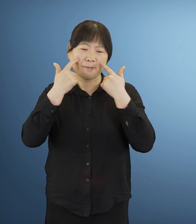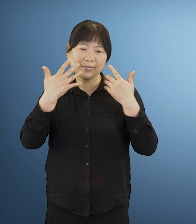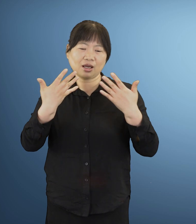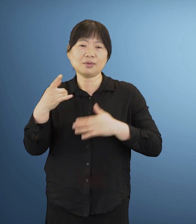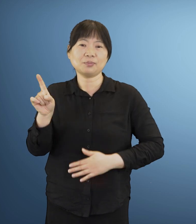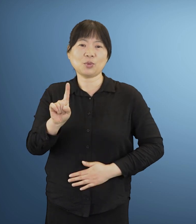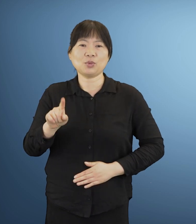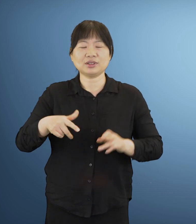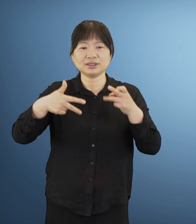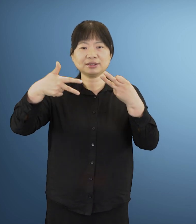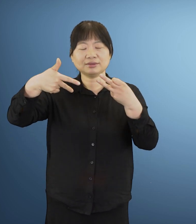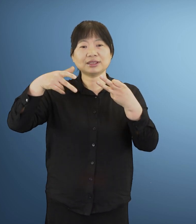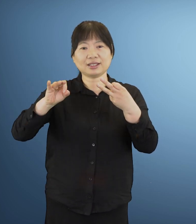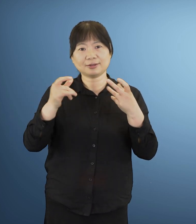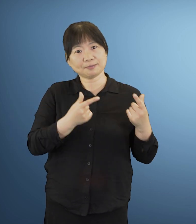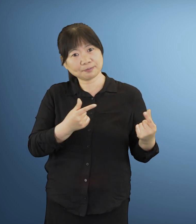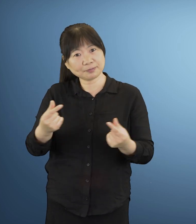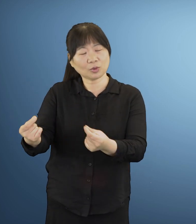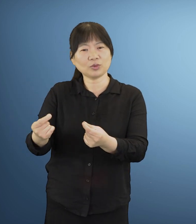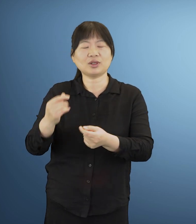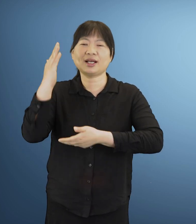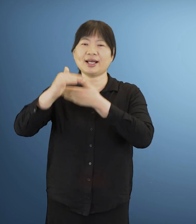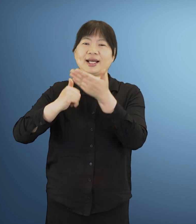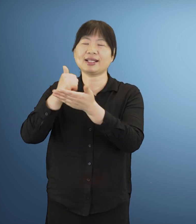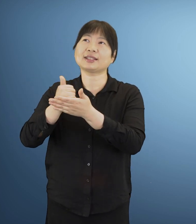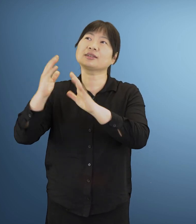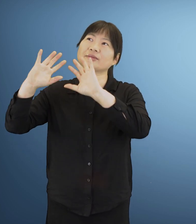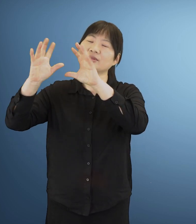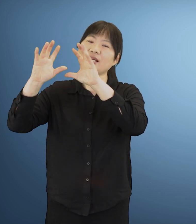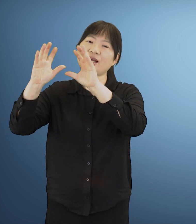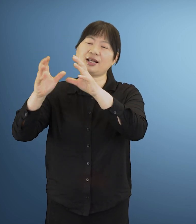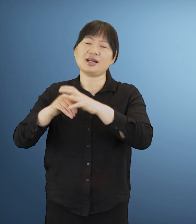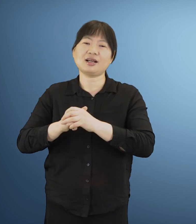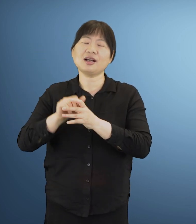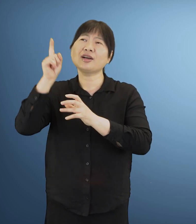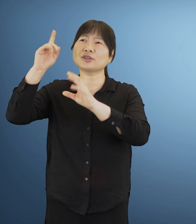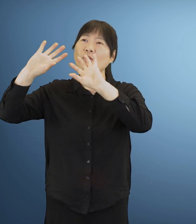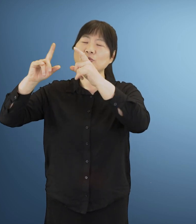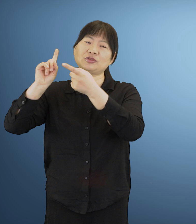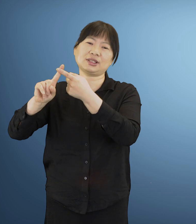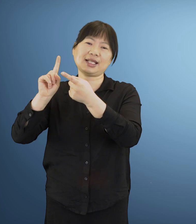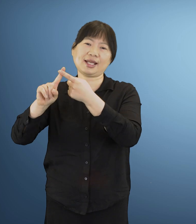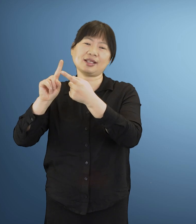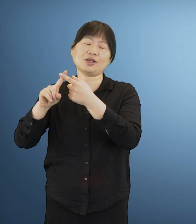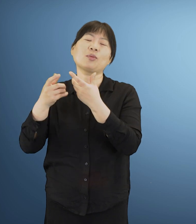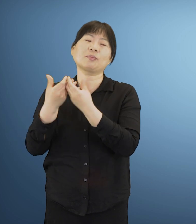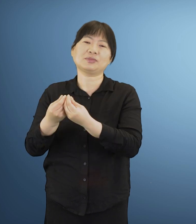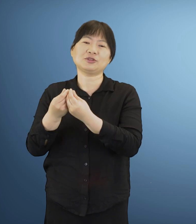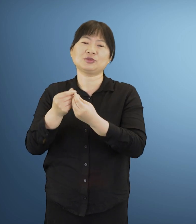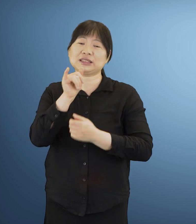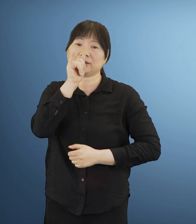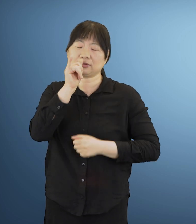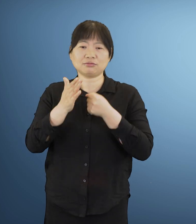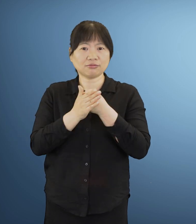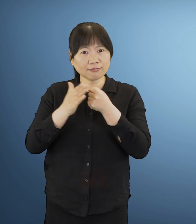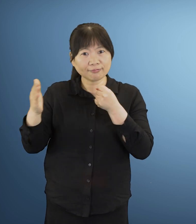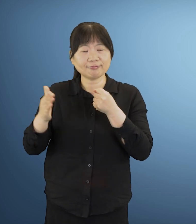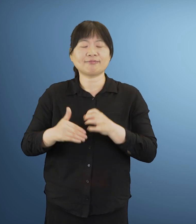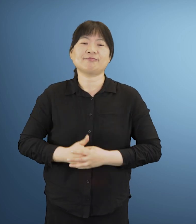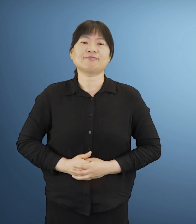이 13장 전체가 하나님의 나라, 천국에 관한 비유입니다. 그래서